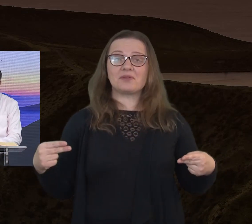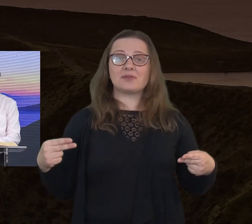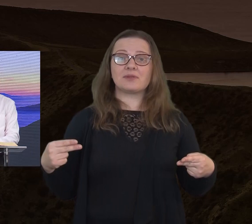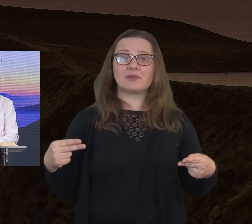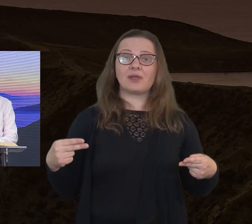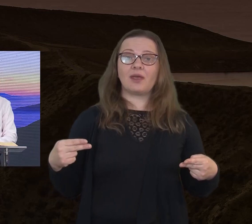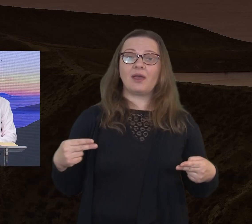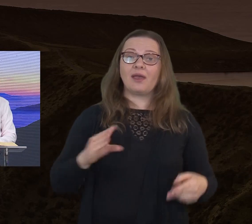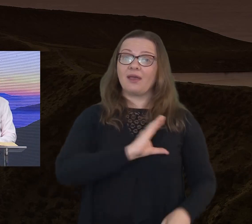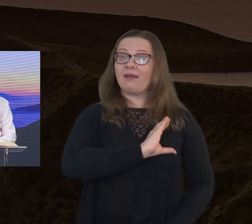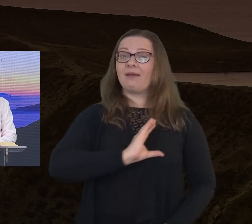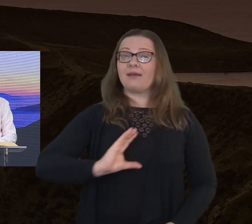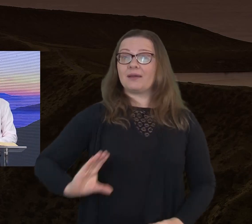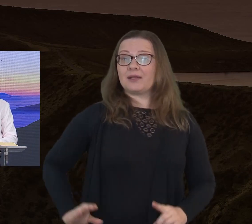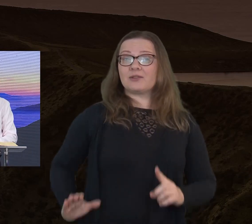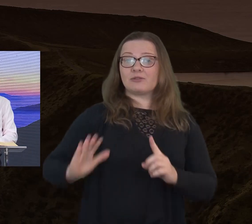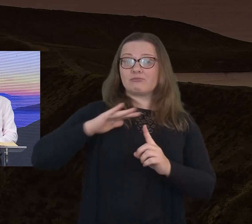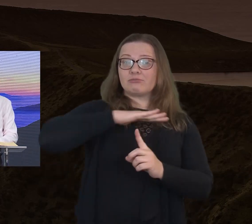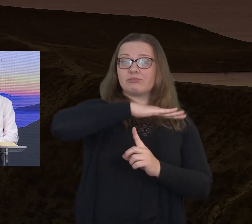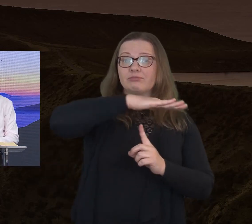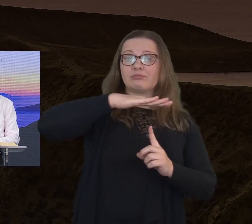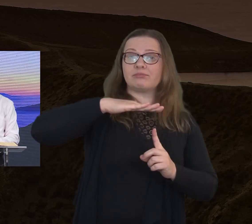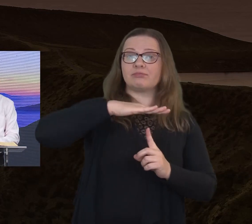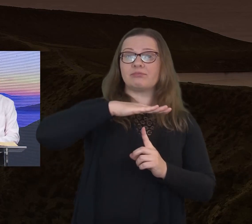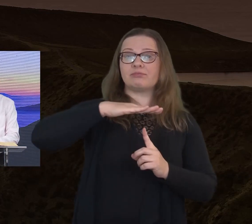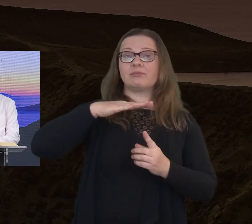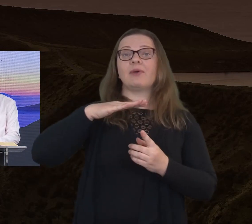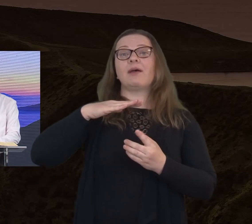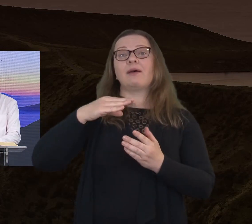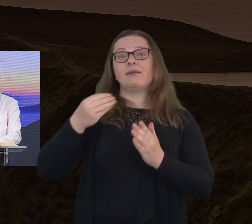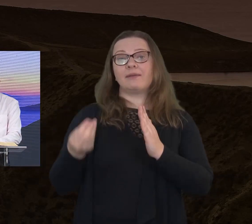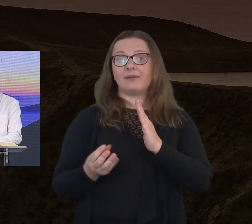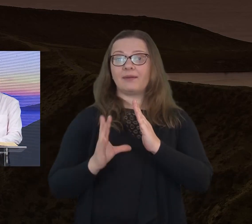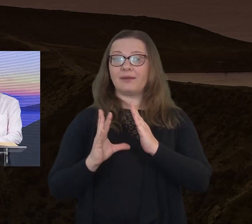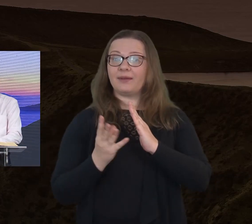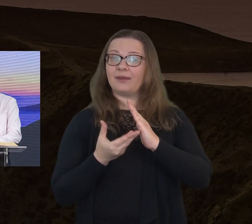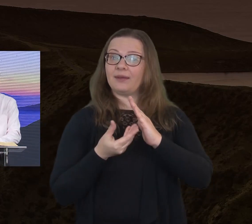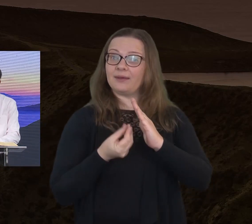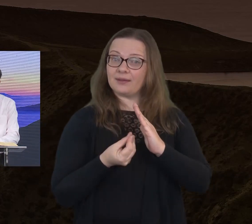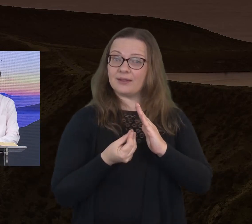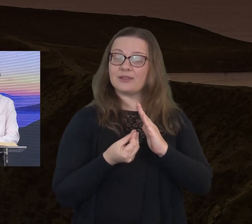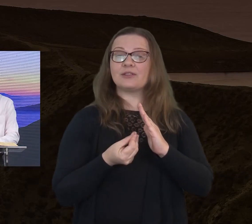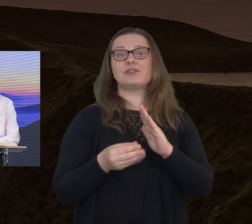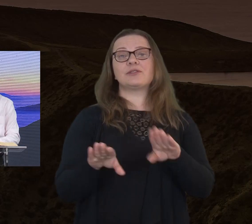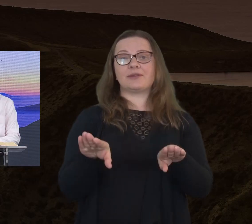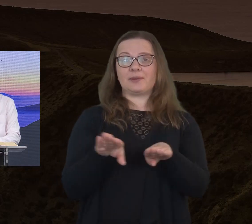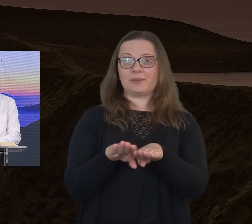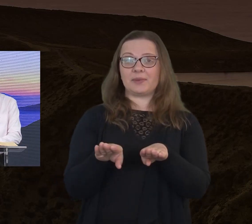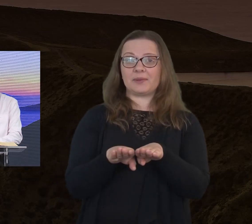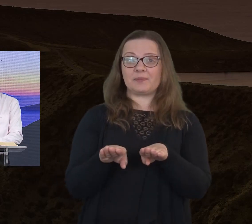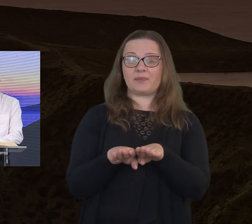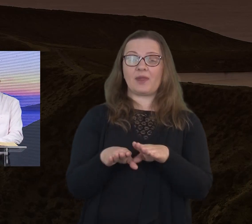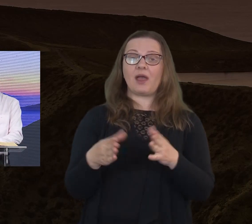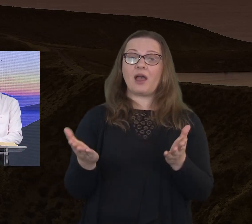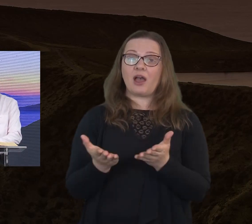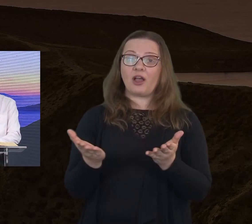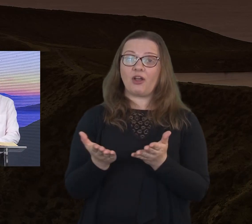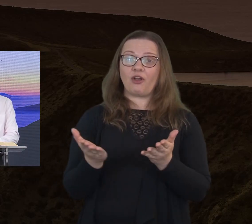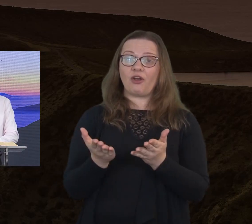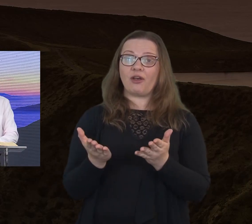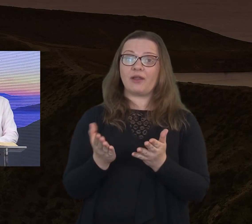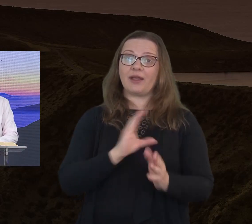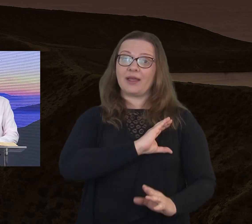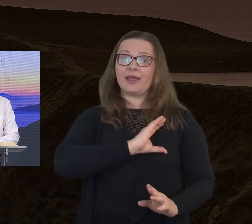Ele é a cabeça do corpo da igreja, quer dizer, ele agora quer reconectar você, ele é a cabeça